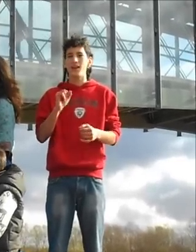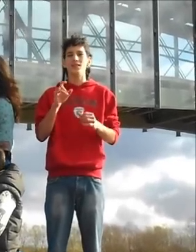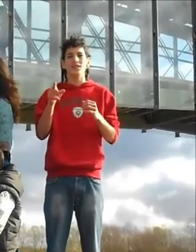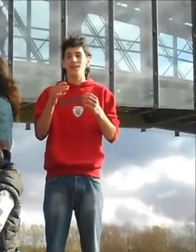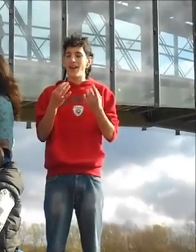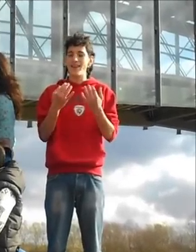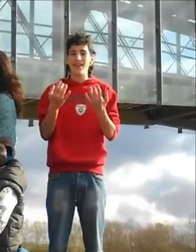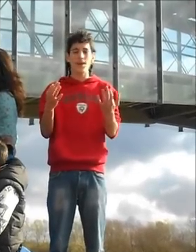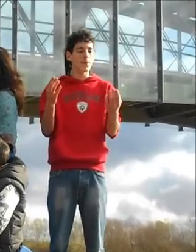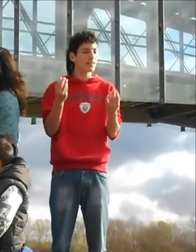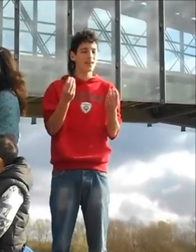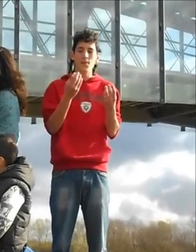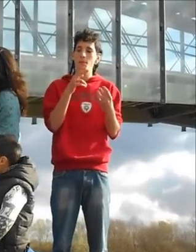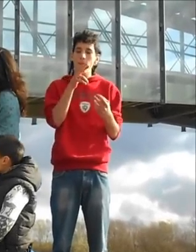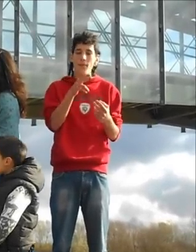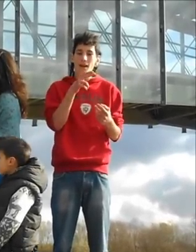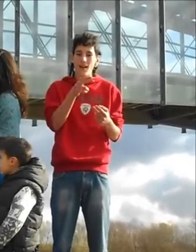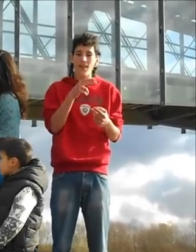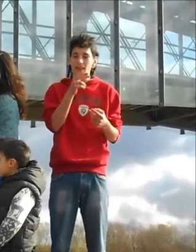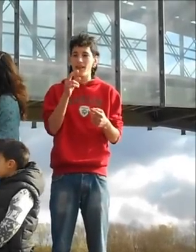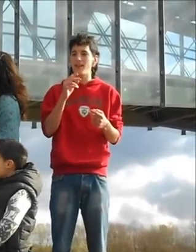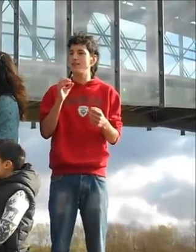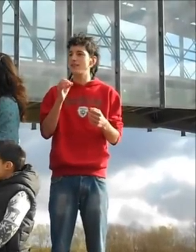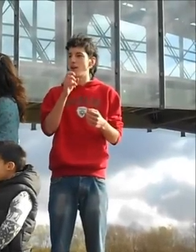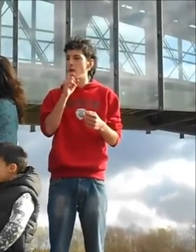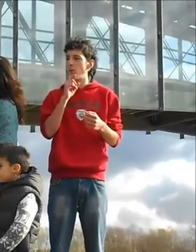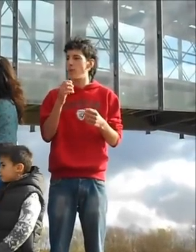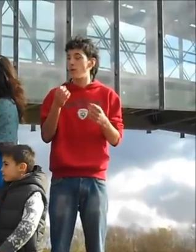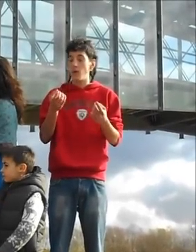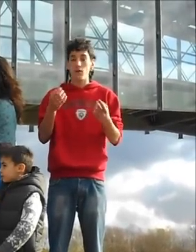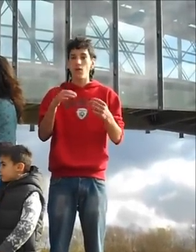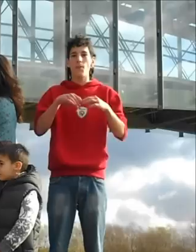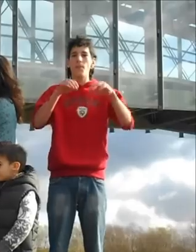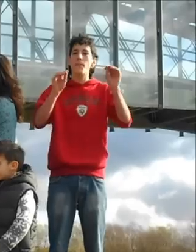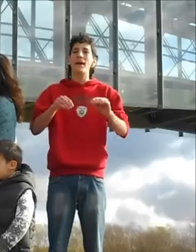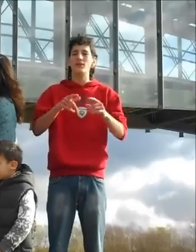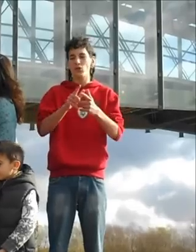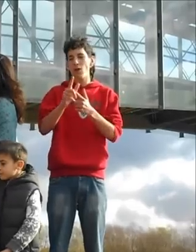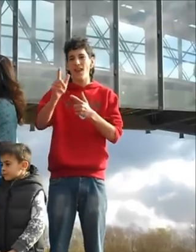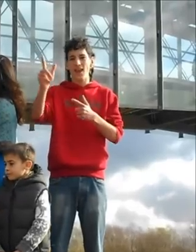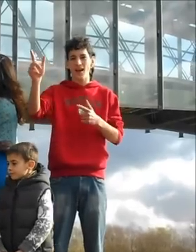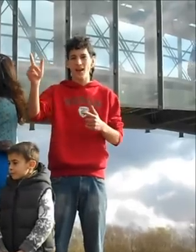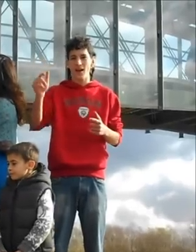Esa hierba tan verde se ve como un manto lejano,